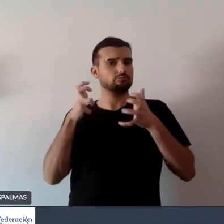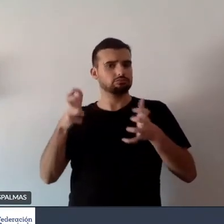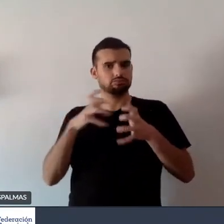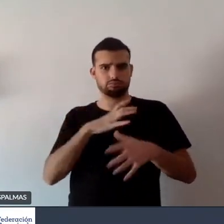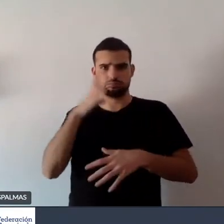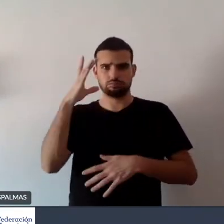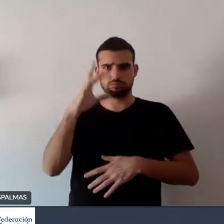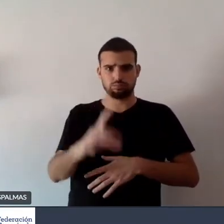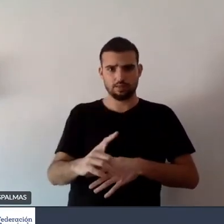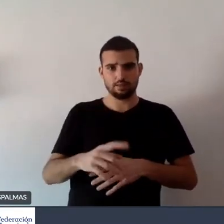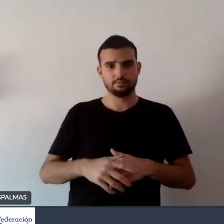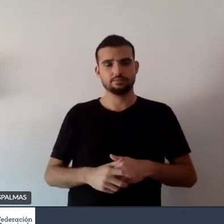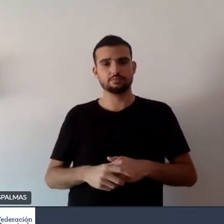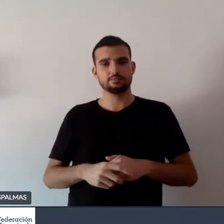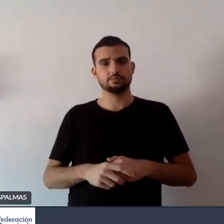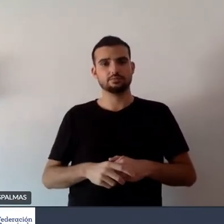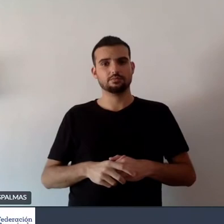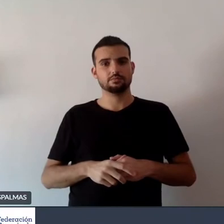en este lado.